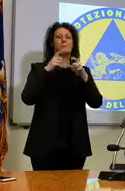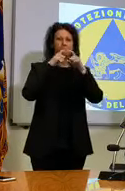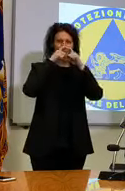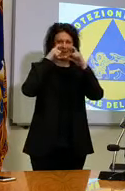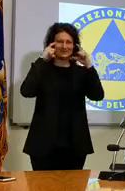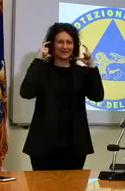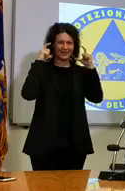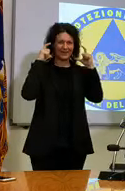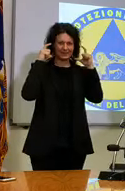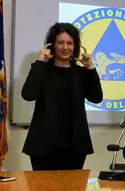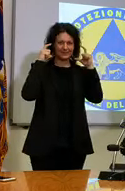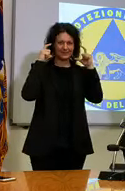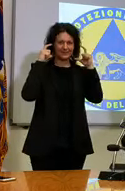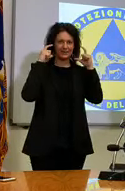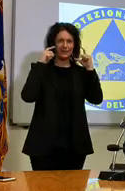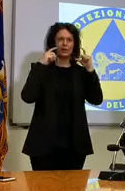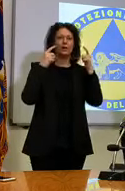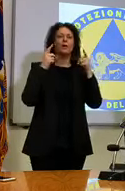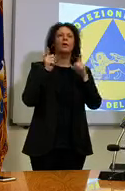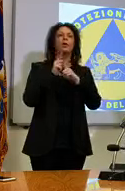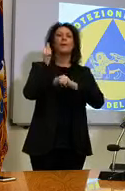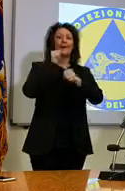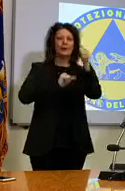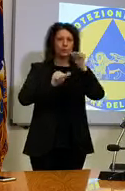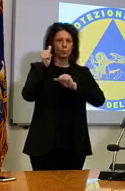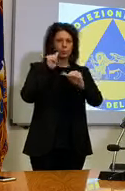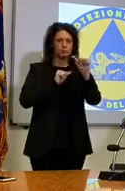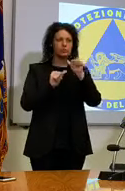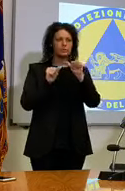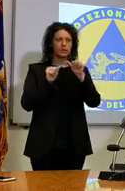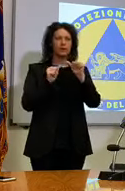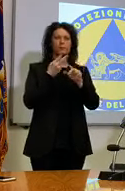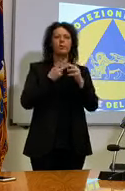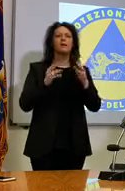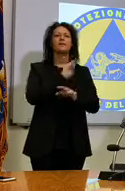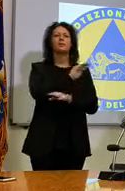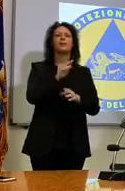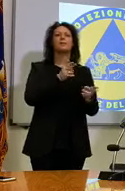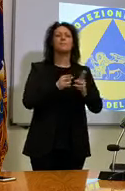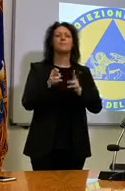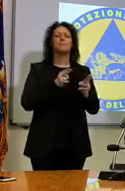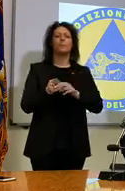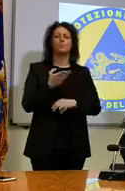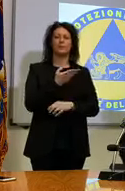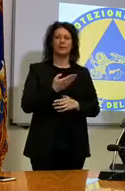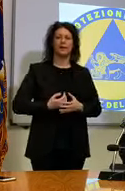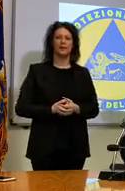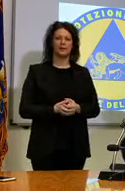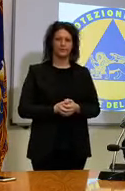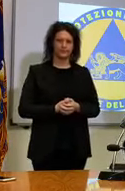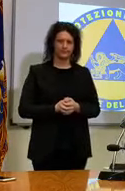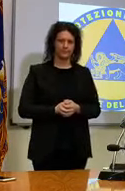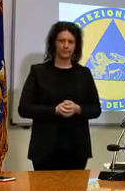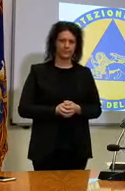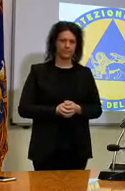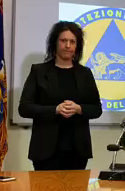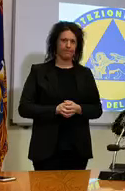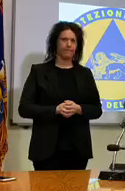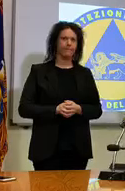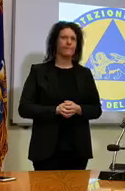mascherine chirurgiche, allora andate a chiedere in ospedale se le vedevano. Del cosiddetto Barney. Guardate, le cosiddette